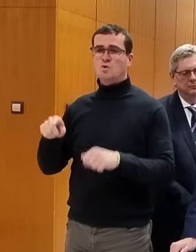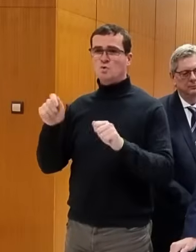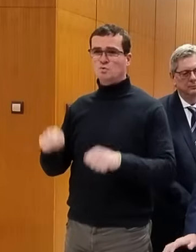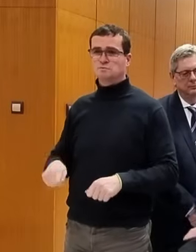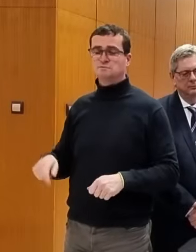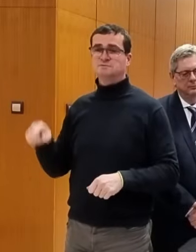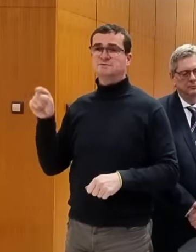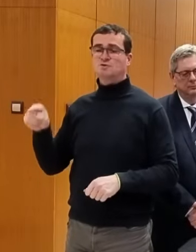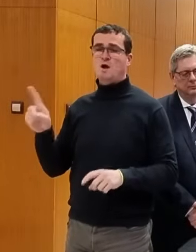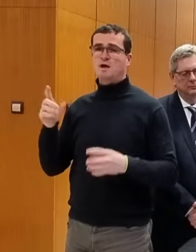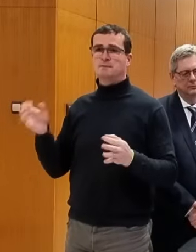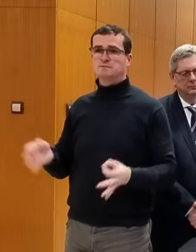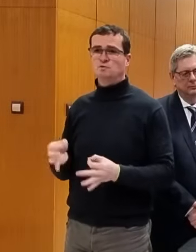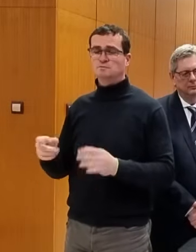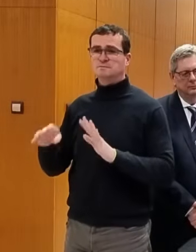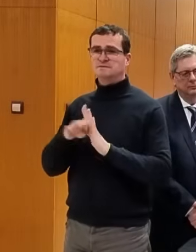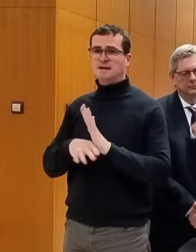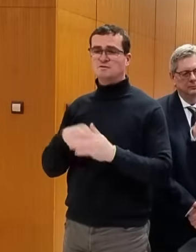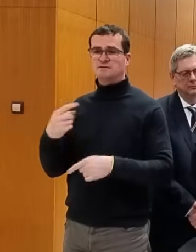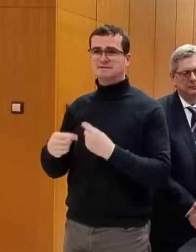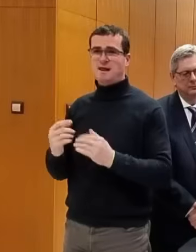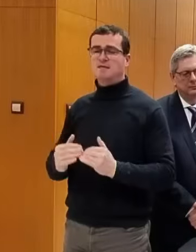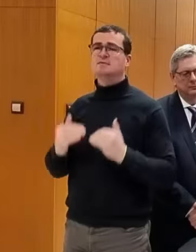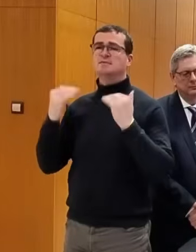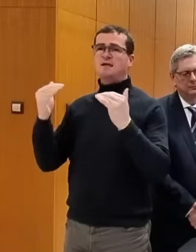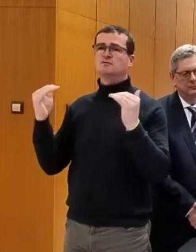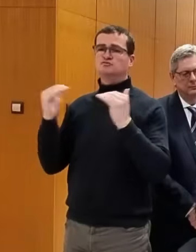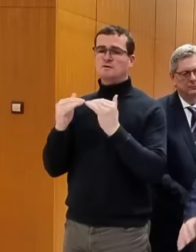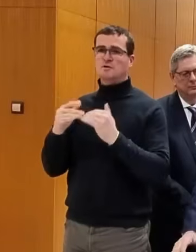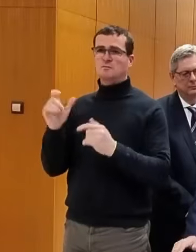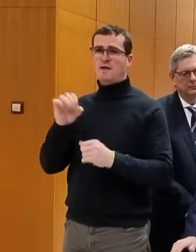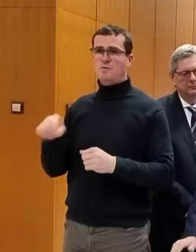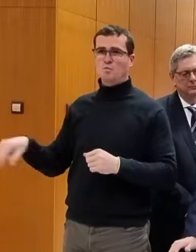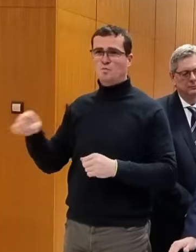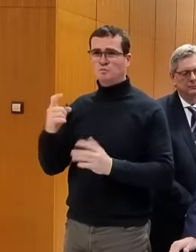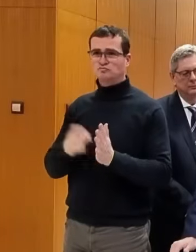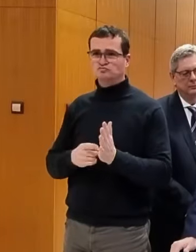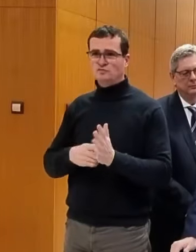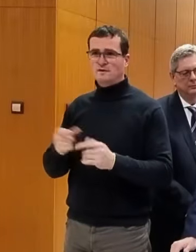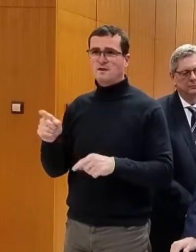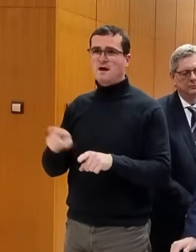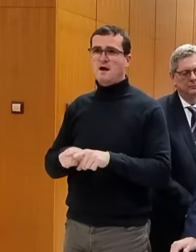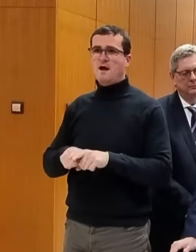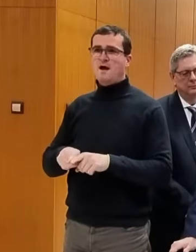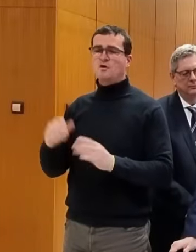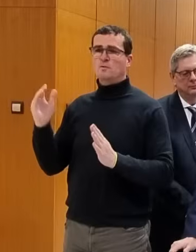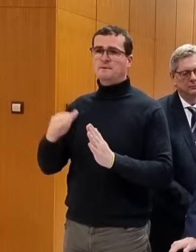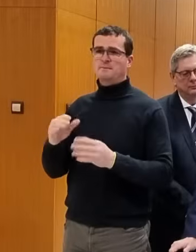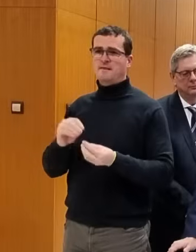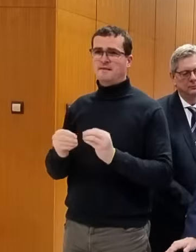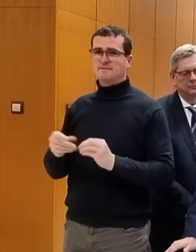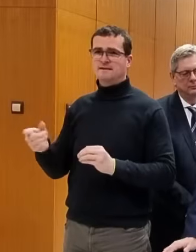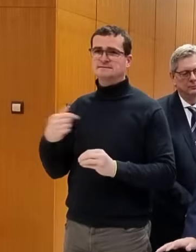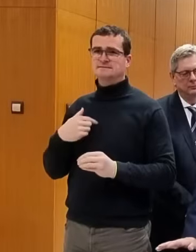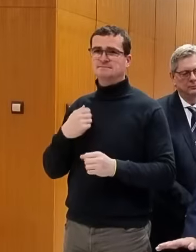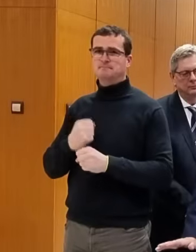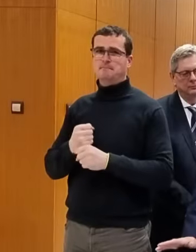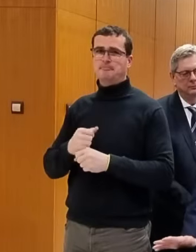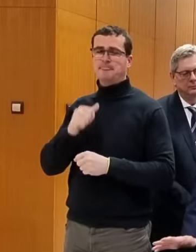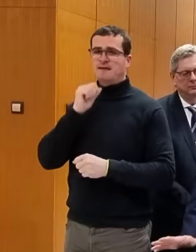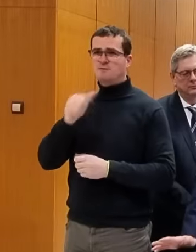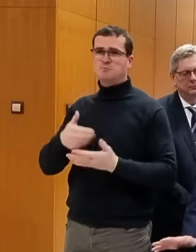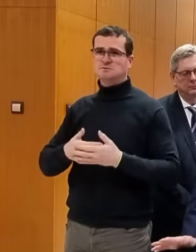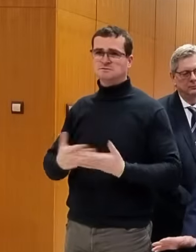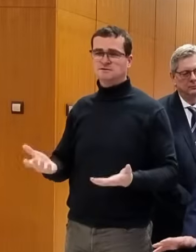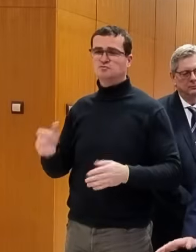rozhodujúce. A to, akým spôsobom ten zákon je stále nad štandardom oproti tomu, čo Európska únia požaduje ako minimálne veci. Takže nedieje sa fakticky